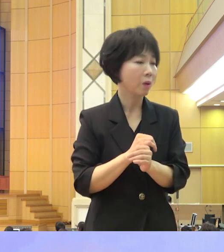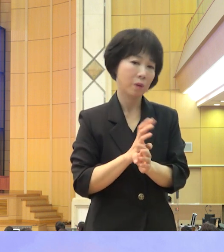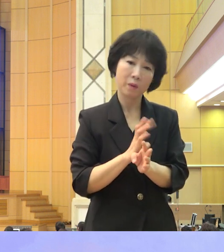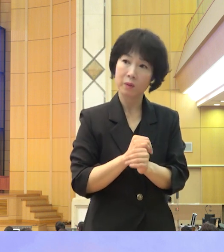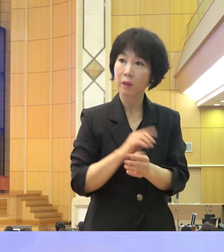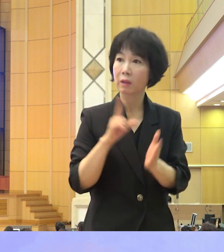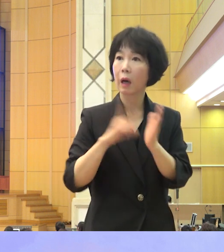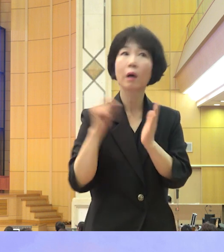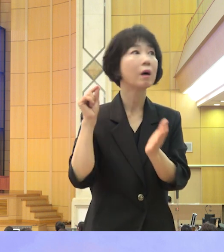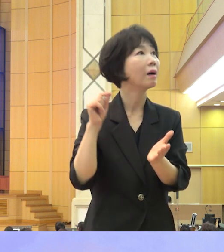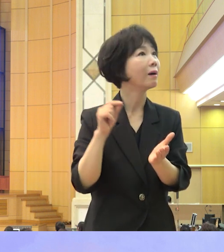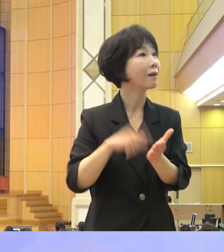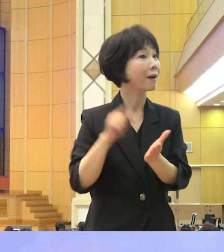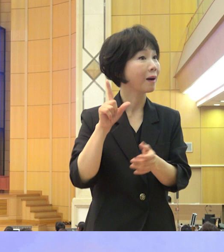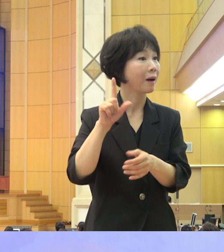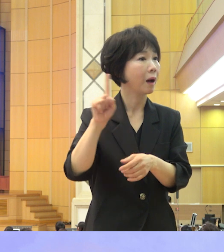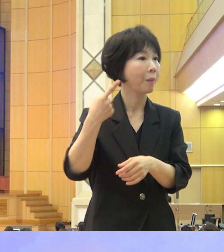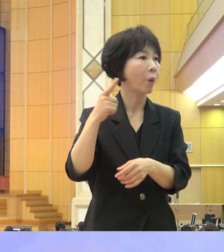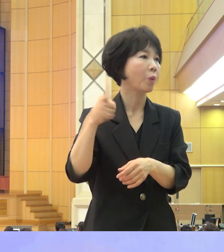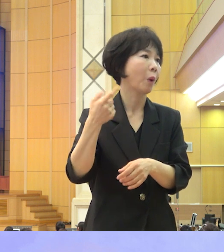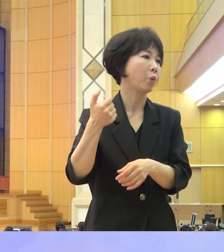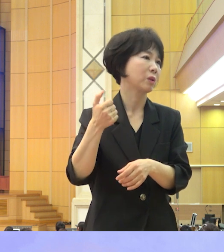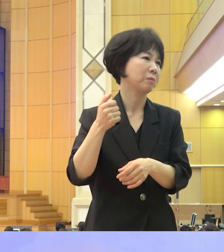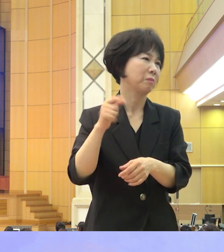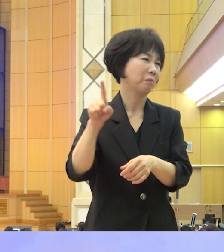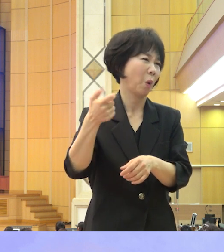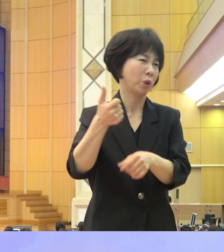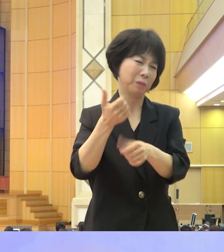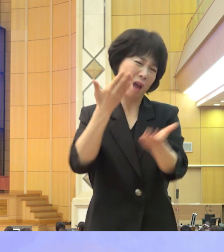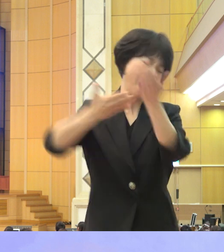지금으로부터 약 150년 전 얘기입니다.